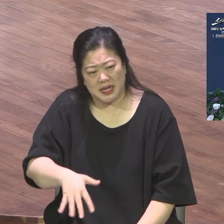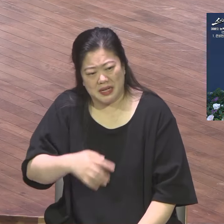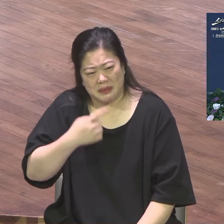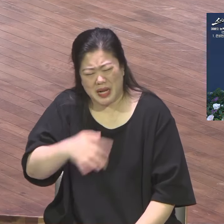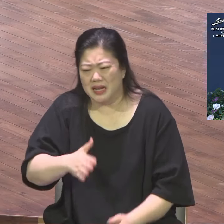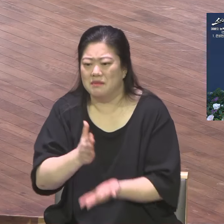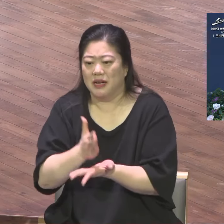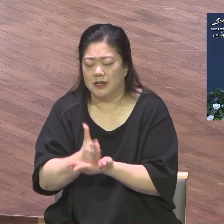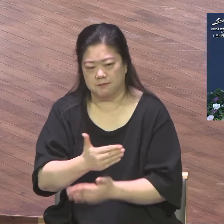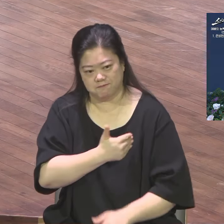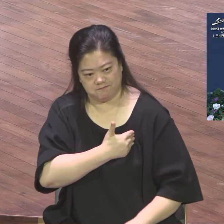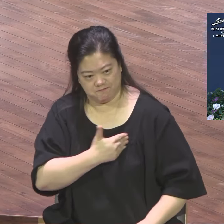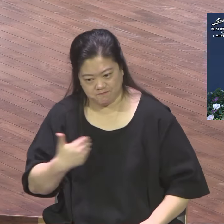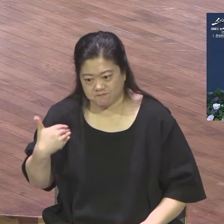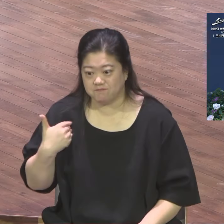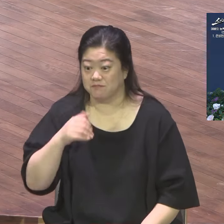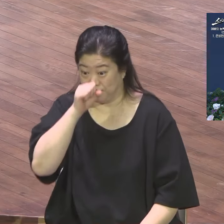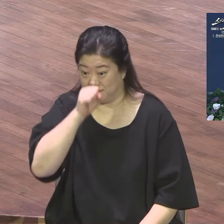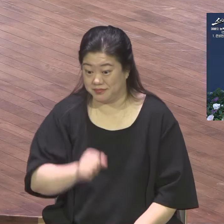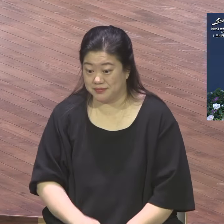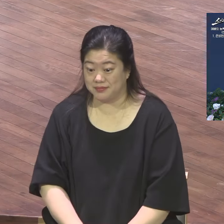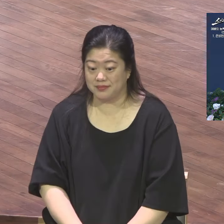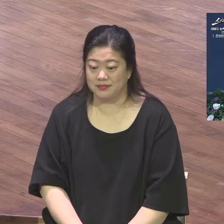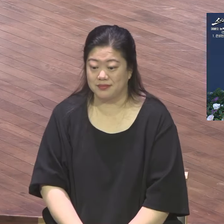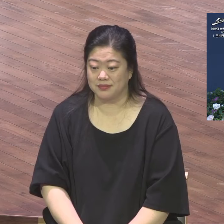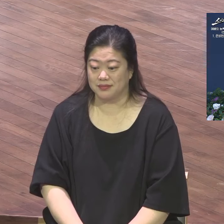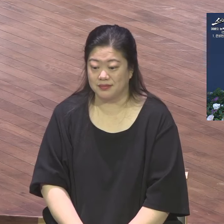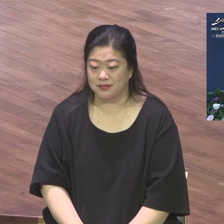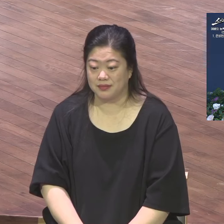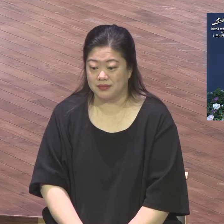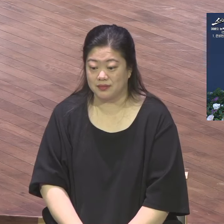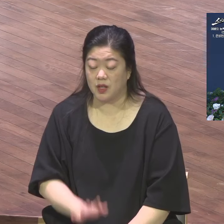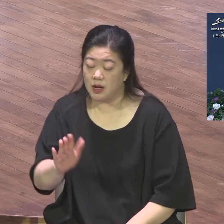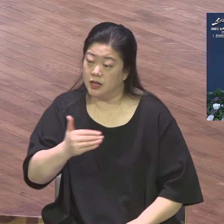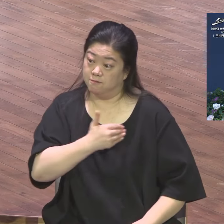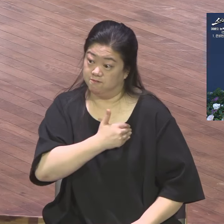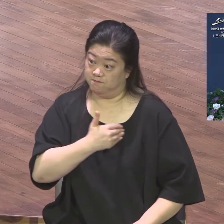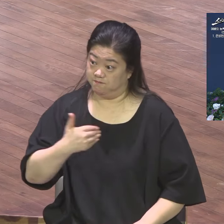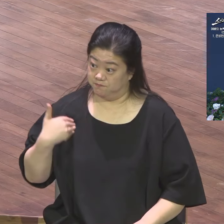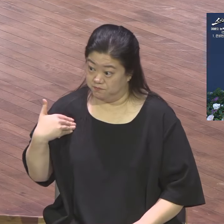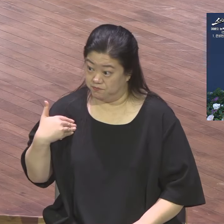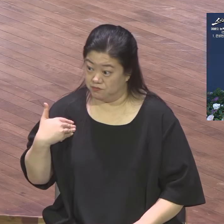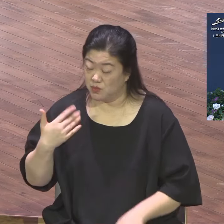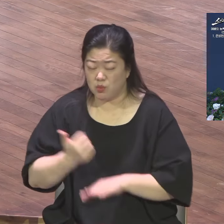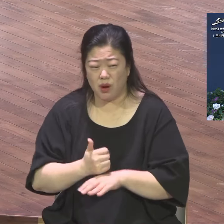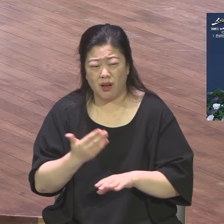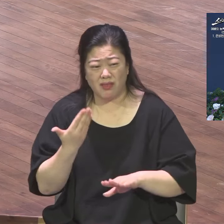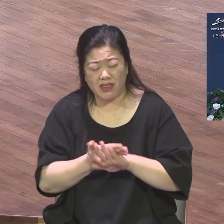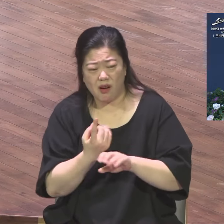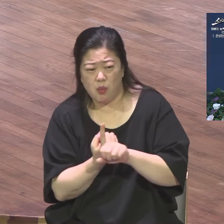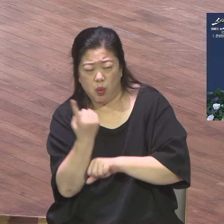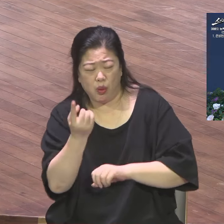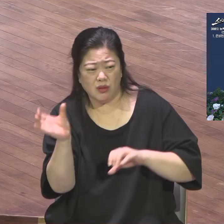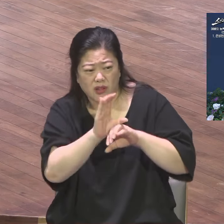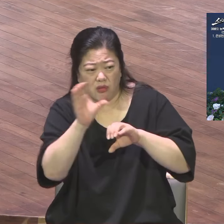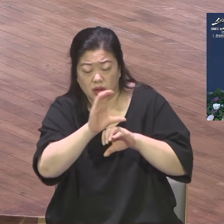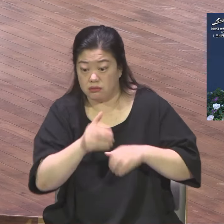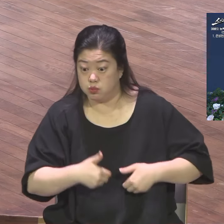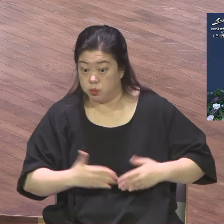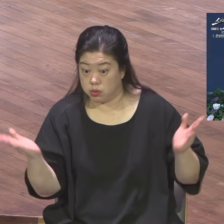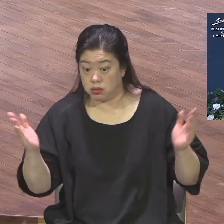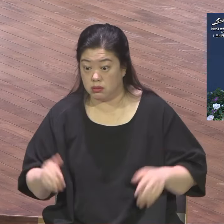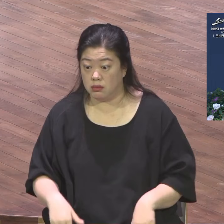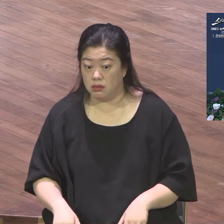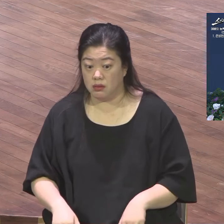이런 응답을 맛보게 되면 뭐 다른 말 할 필요가 없지요. 사단 시부름만 하지요. 늘 받은 은혜